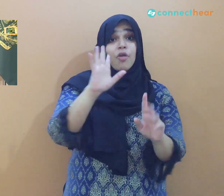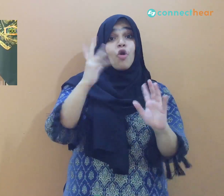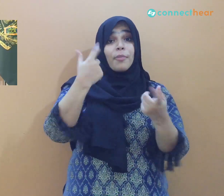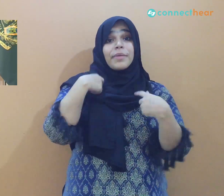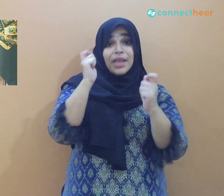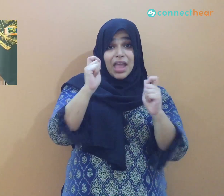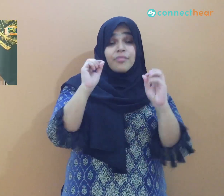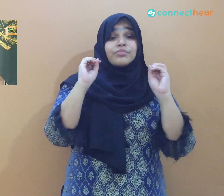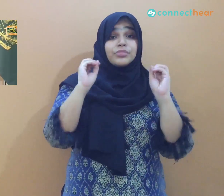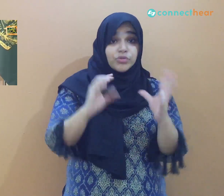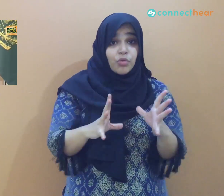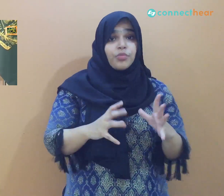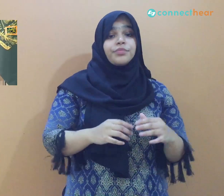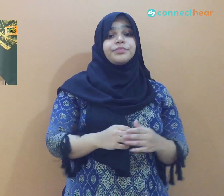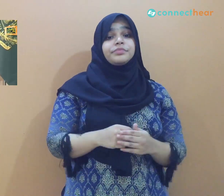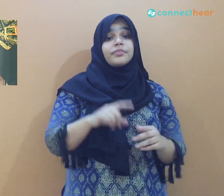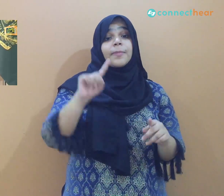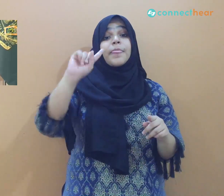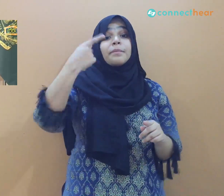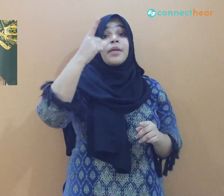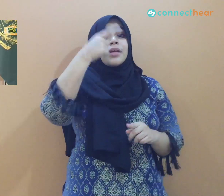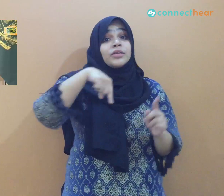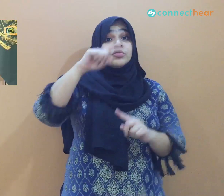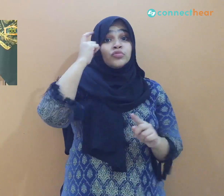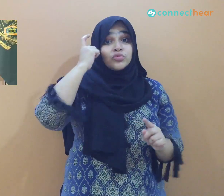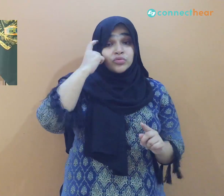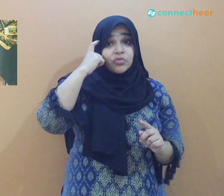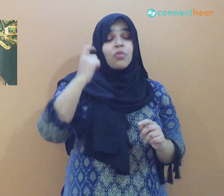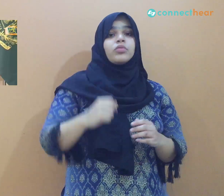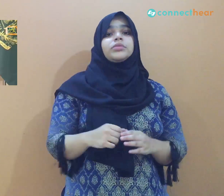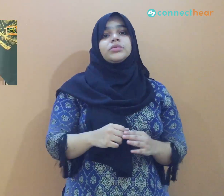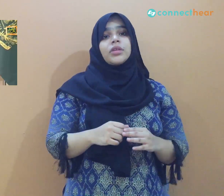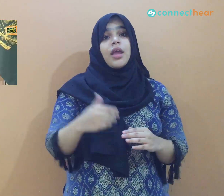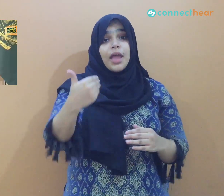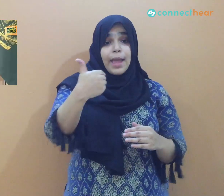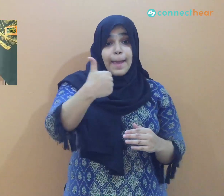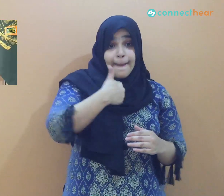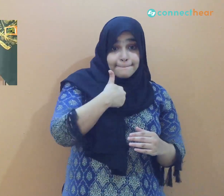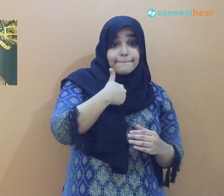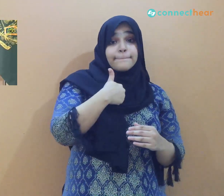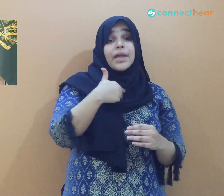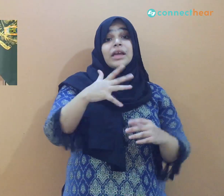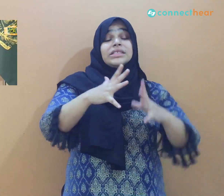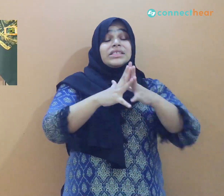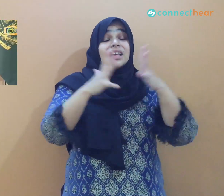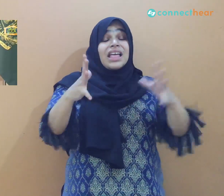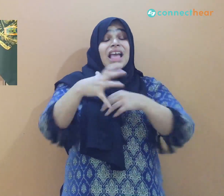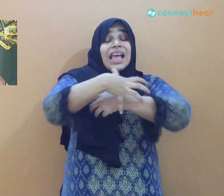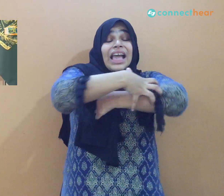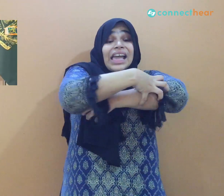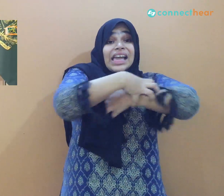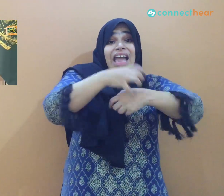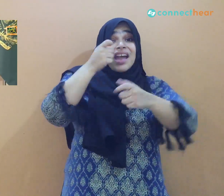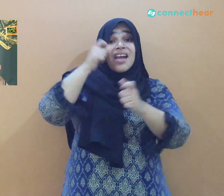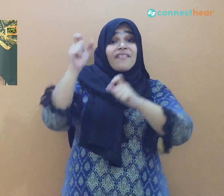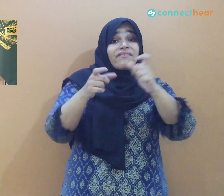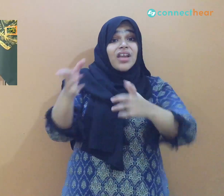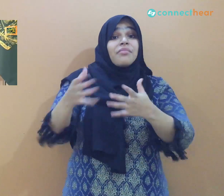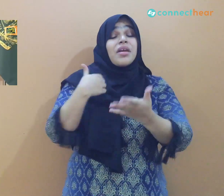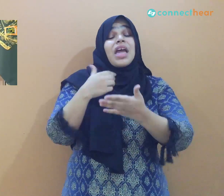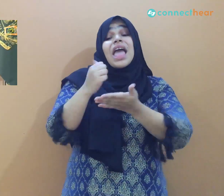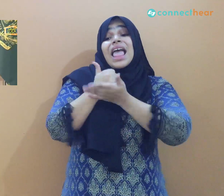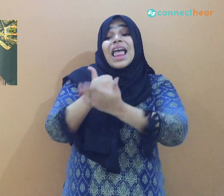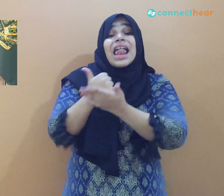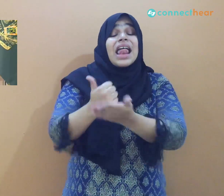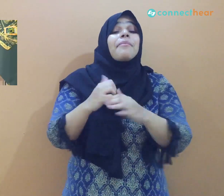اٹھائیں پہلے یہ سوچیں کہ ہمارا جو سب سے غریب طبقہ ہے اس کی ہم مدد